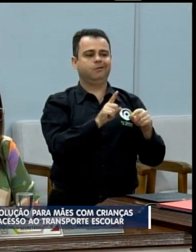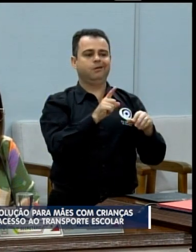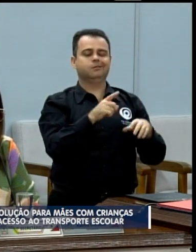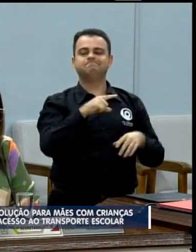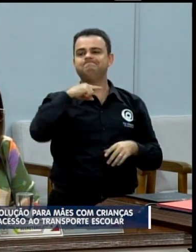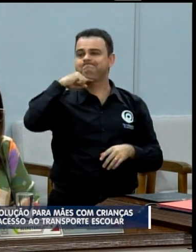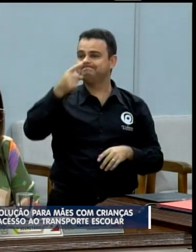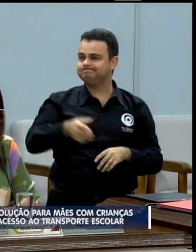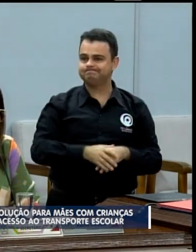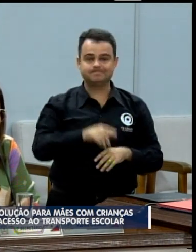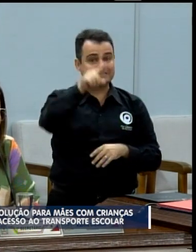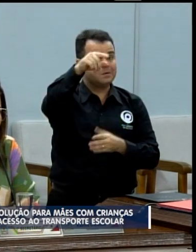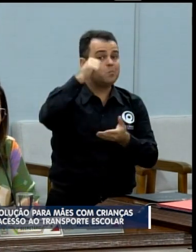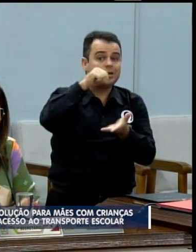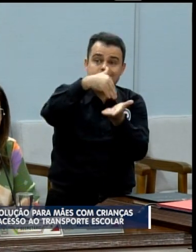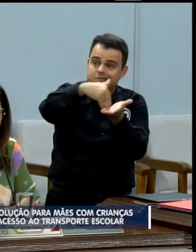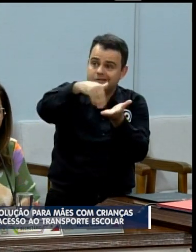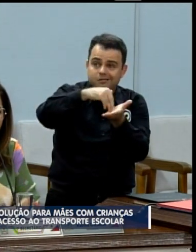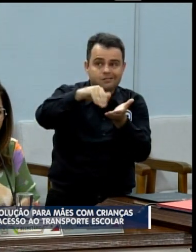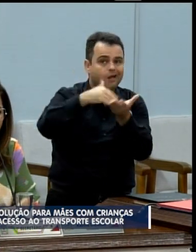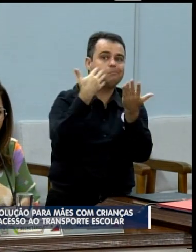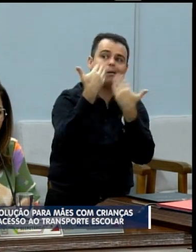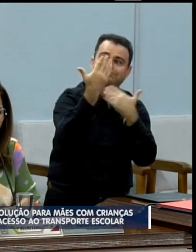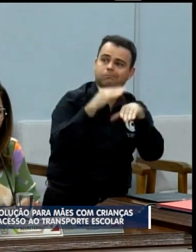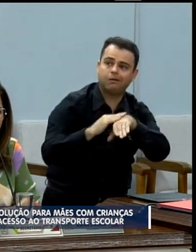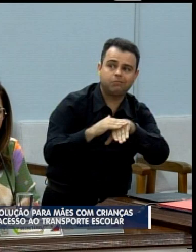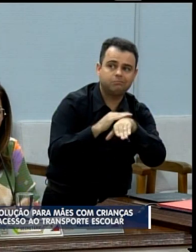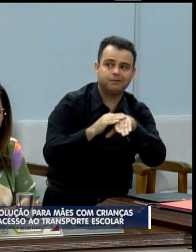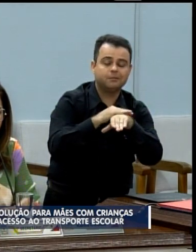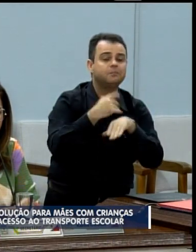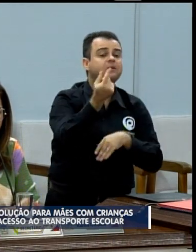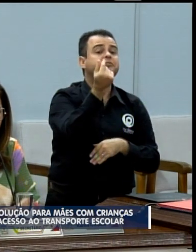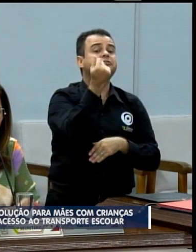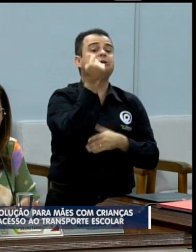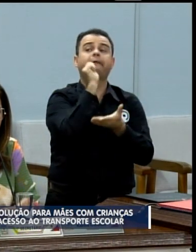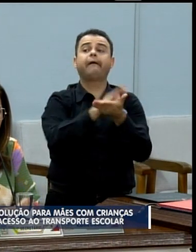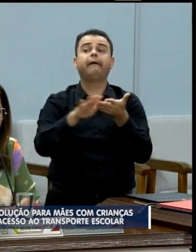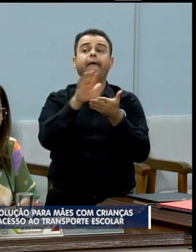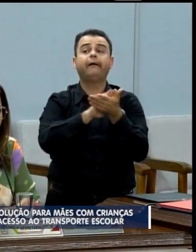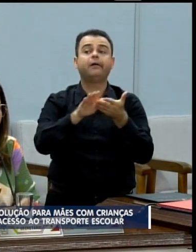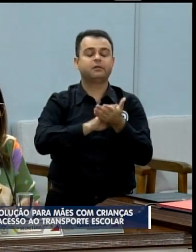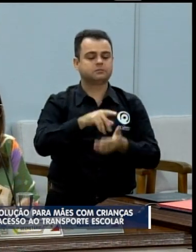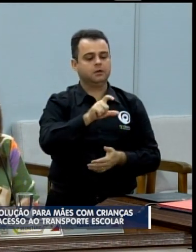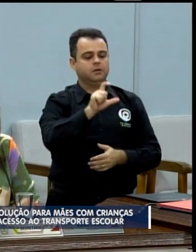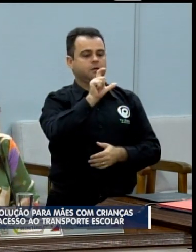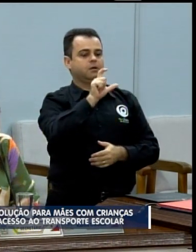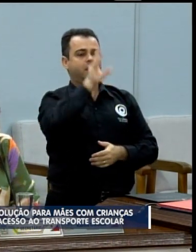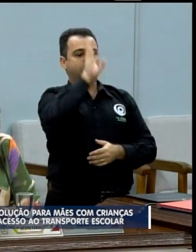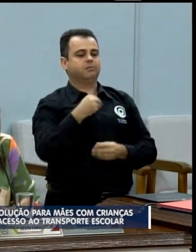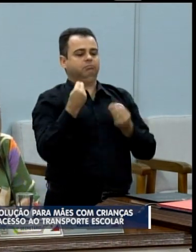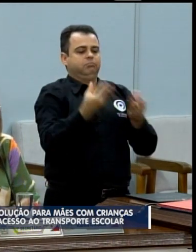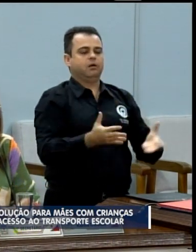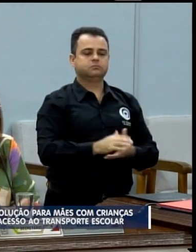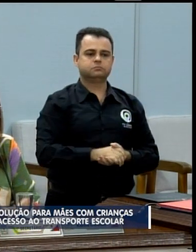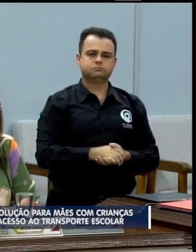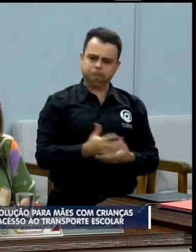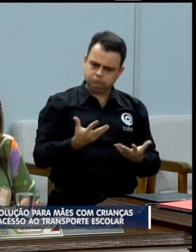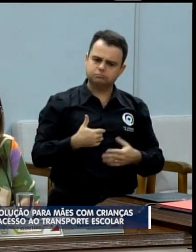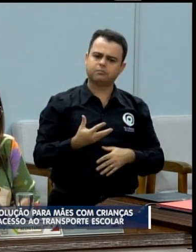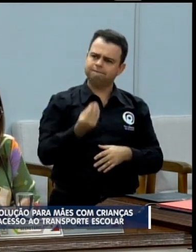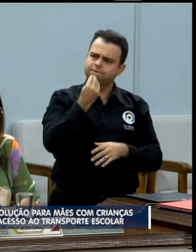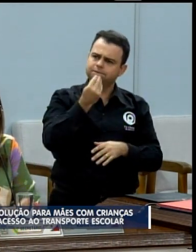falar com a secretária, porque gasta dinheiro, Anderson, com o transporte, vale transporte. Então, vamos manter o transporte